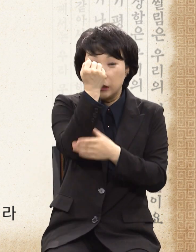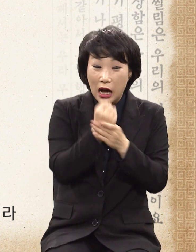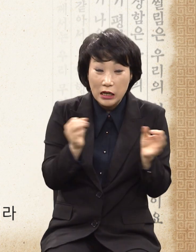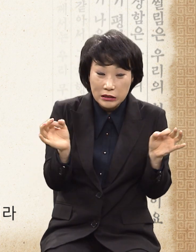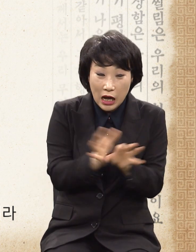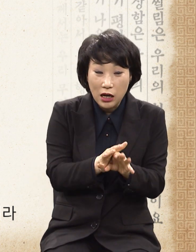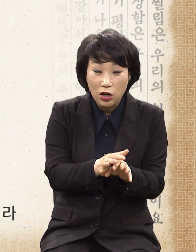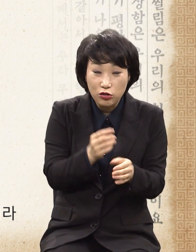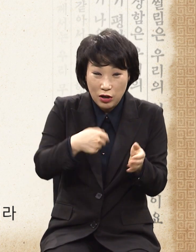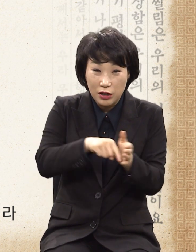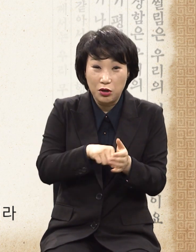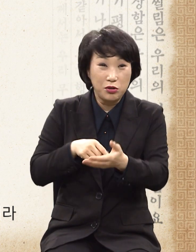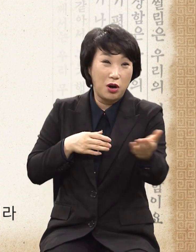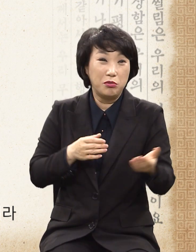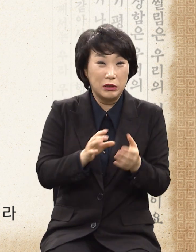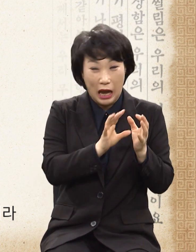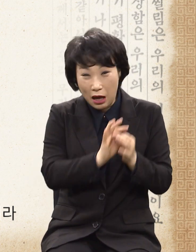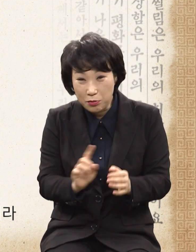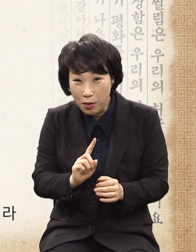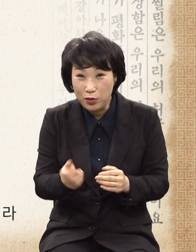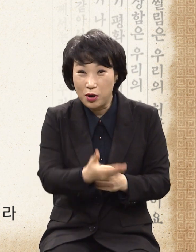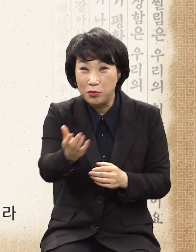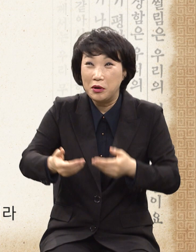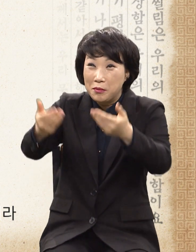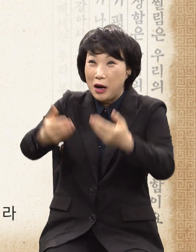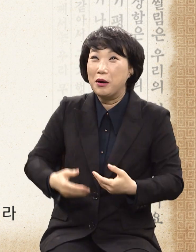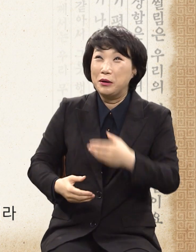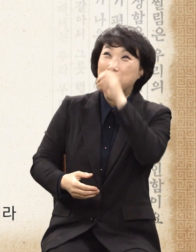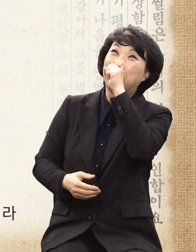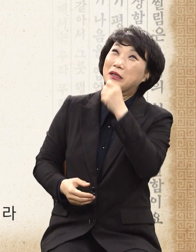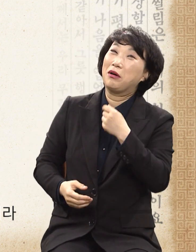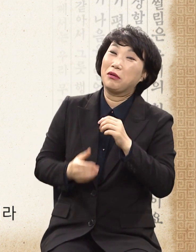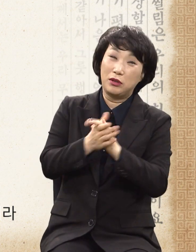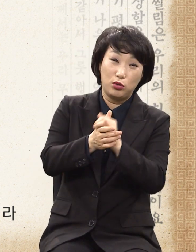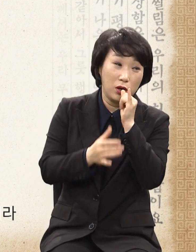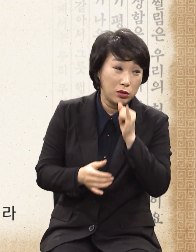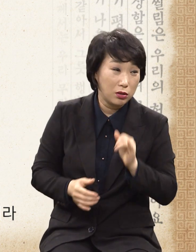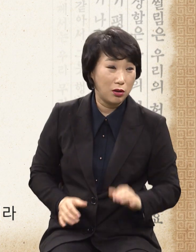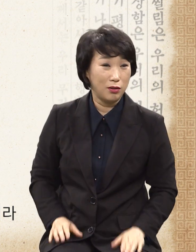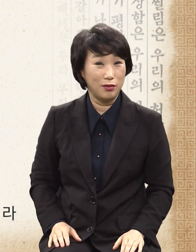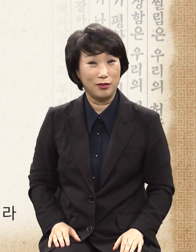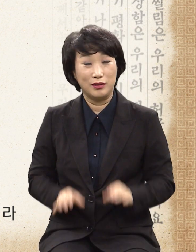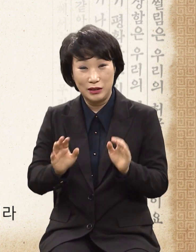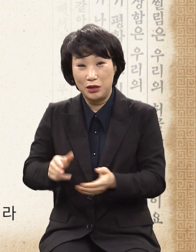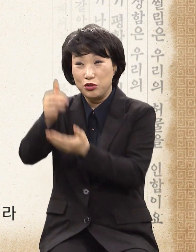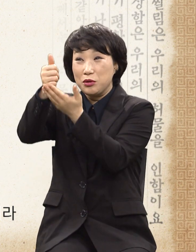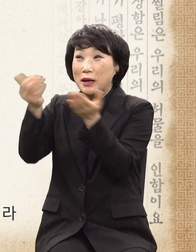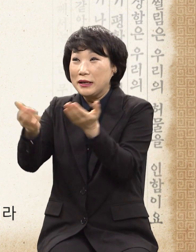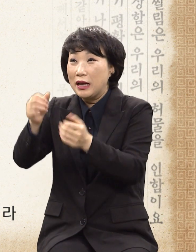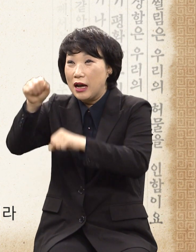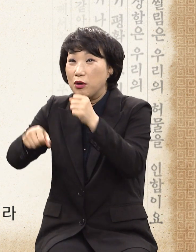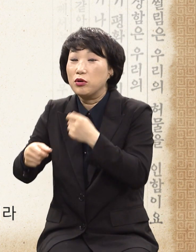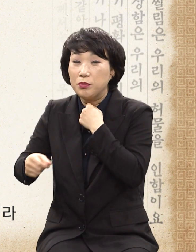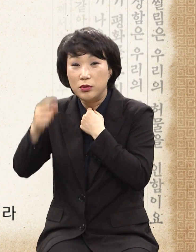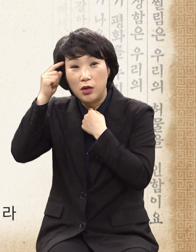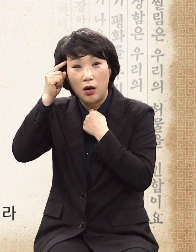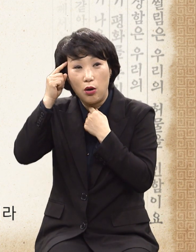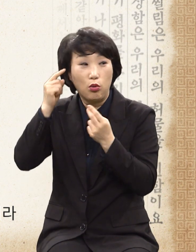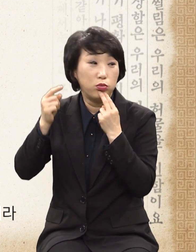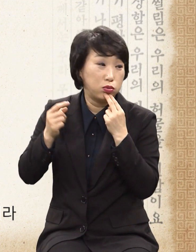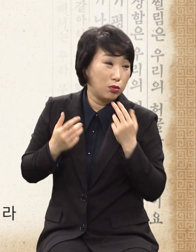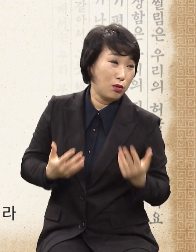쉼없이 여러분들이 무언가 줬으면 좋겠다고 요구하고 있으면서도 주님 일을 하고자 하는 의욕은